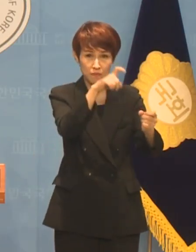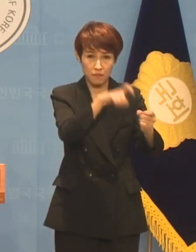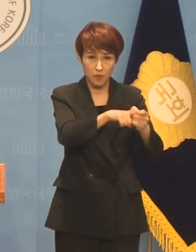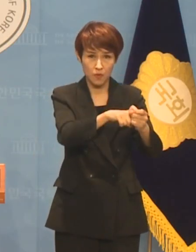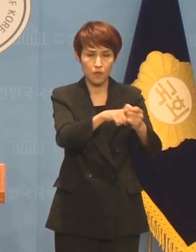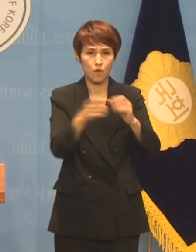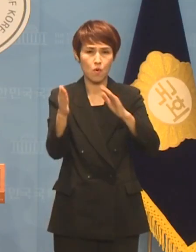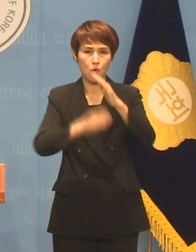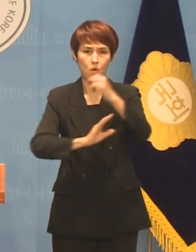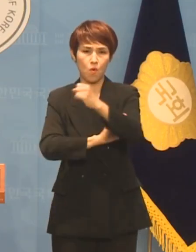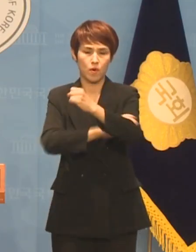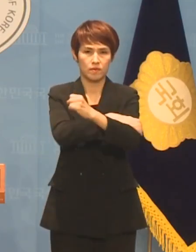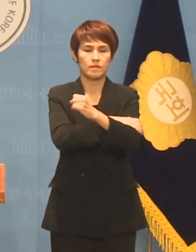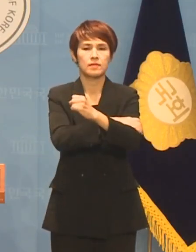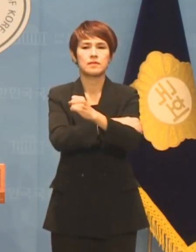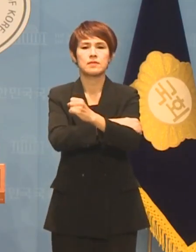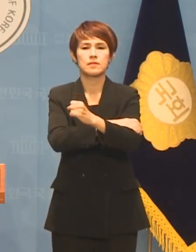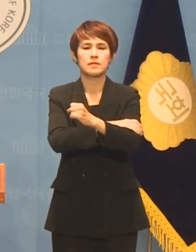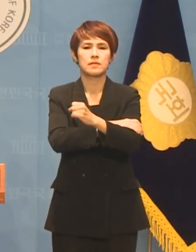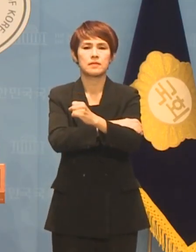공권력을 사유화했으며